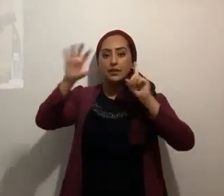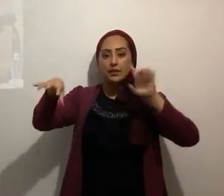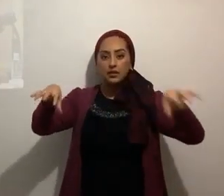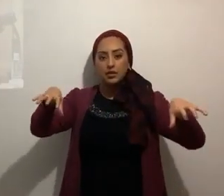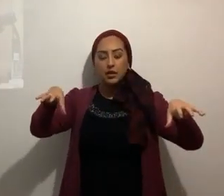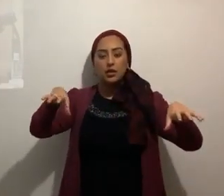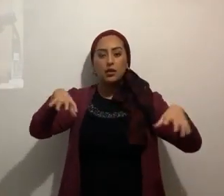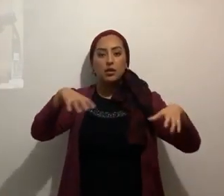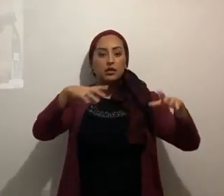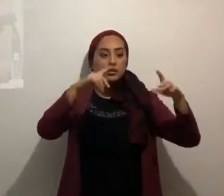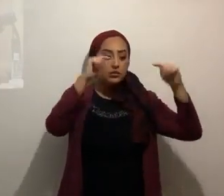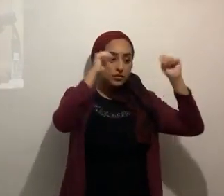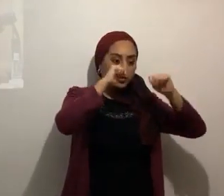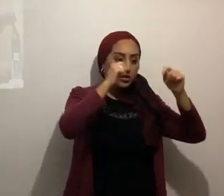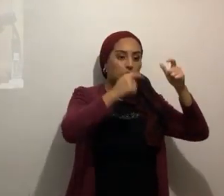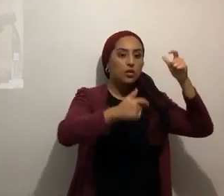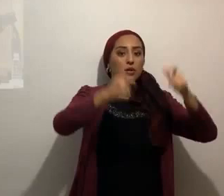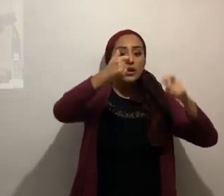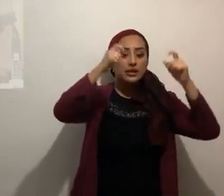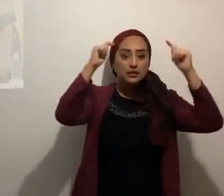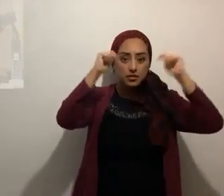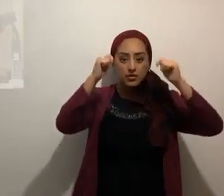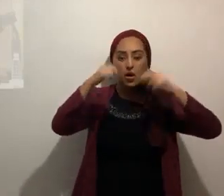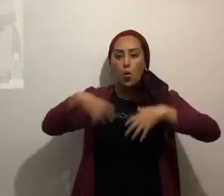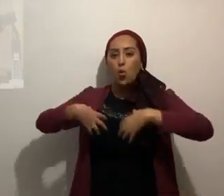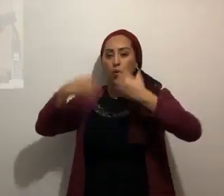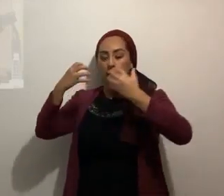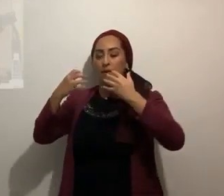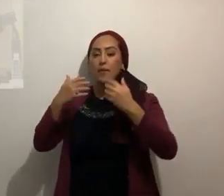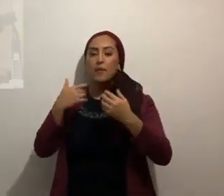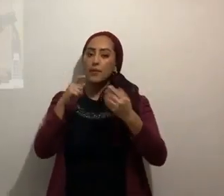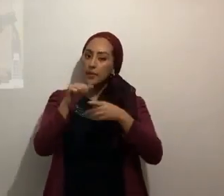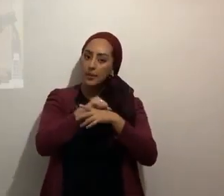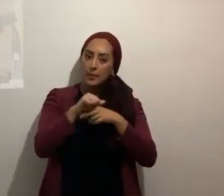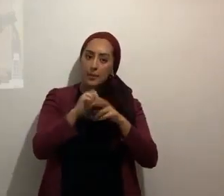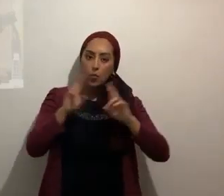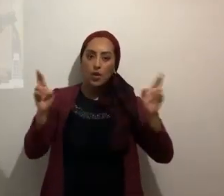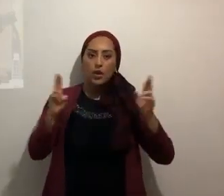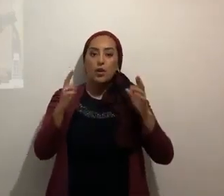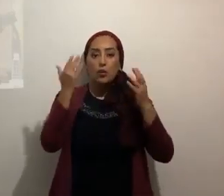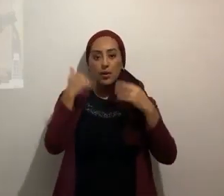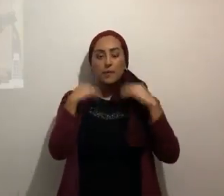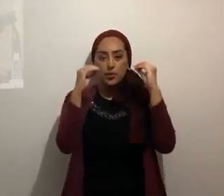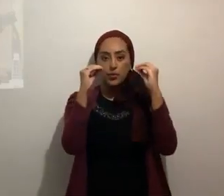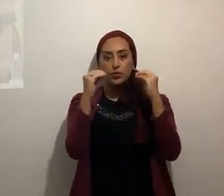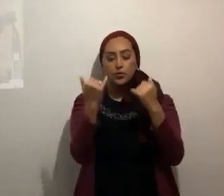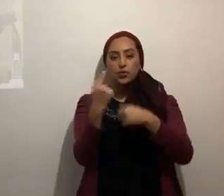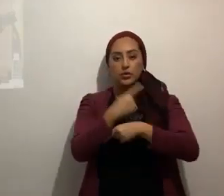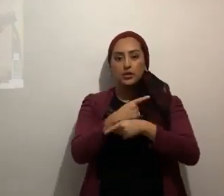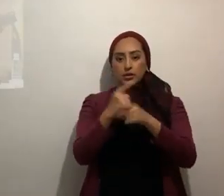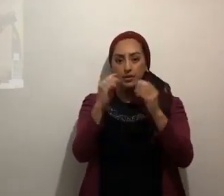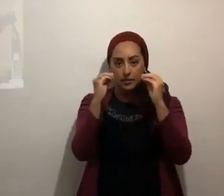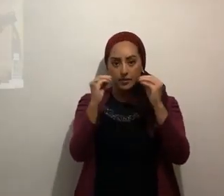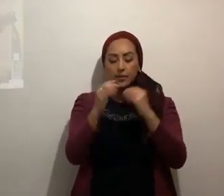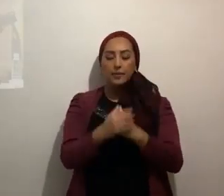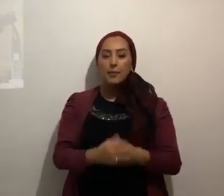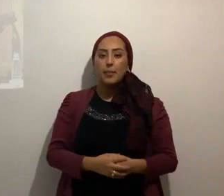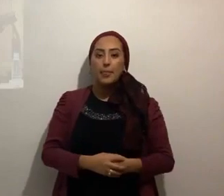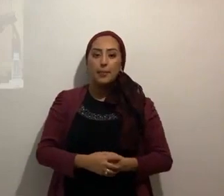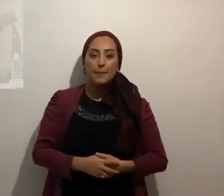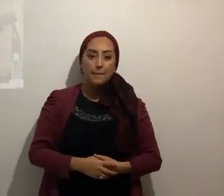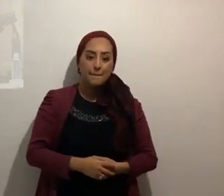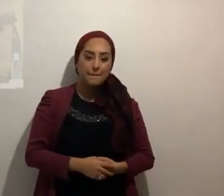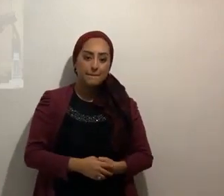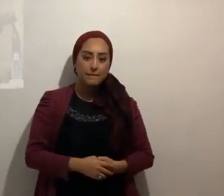gran tribulación e ira. Entonces vámonos preparando, hermanos, por eso les voy a compartir este tema. Sigue siendo el curso para discípulos, pero es una recta